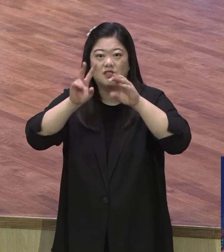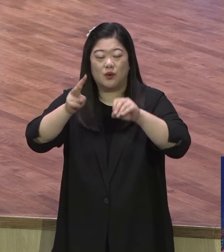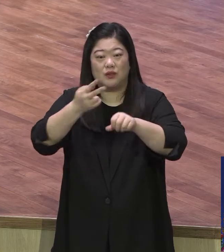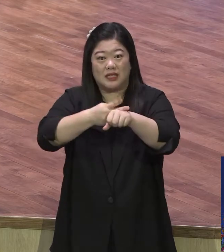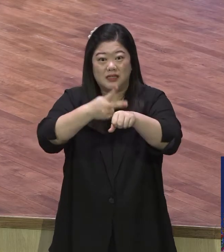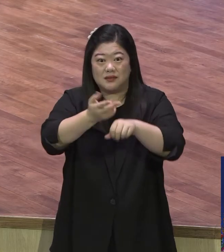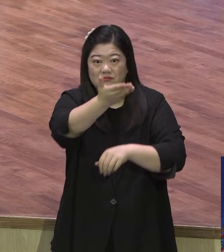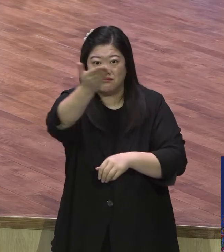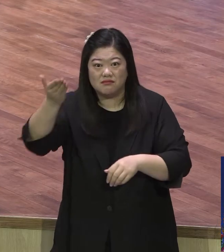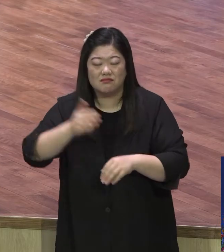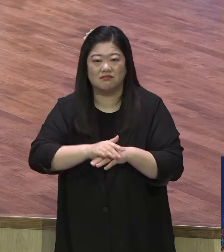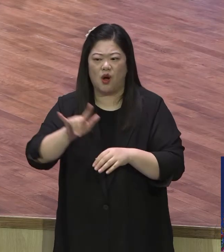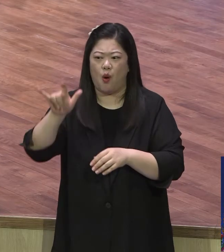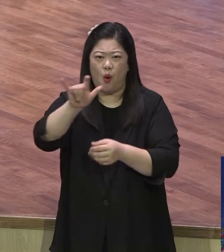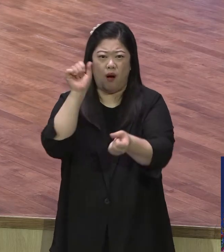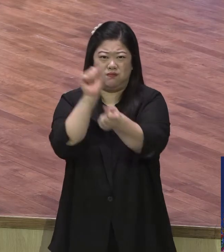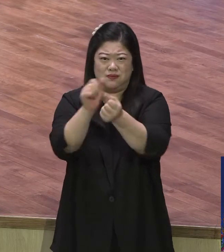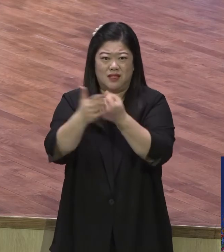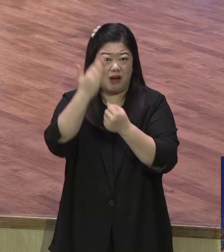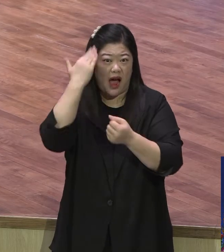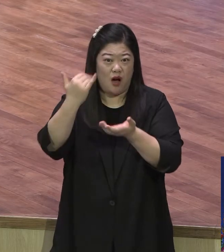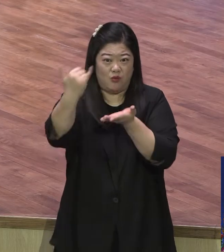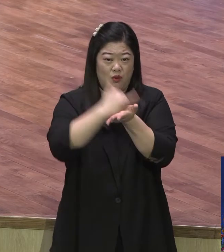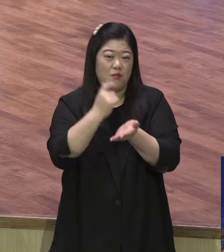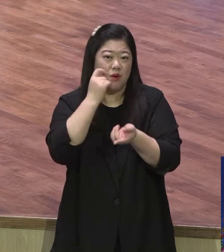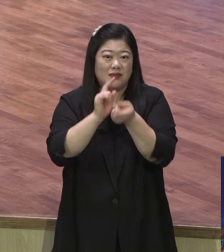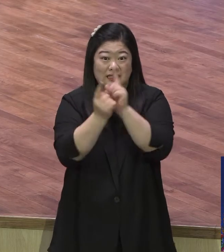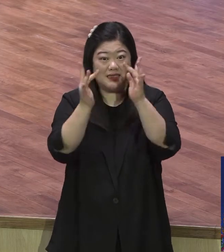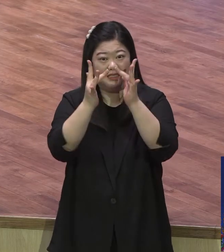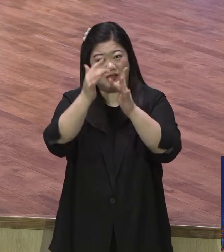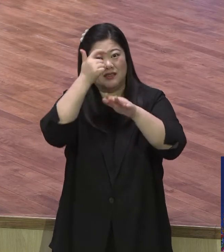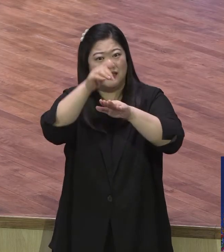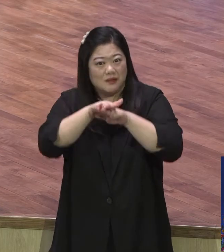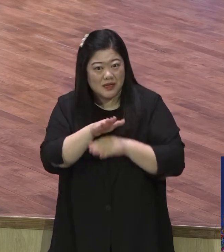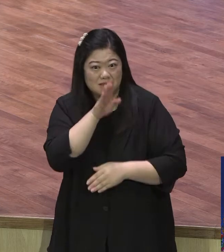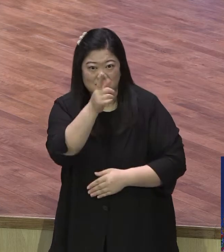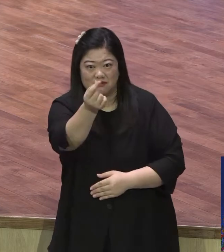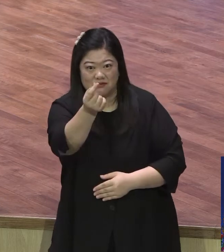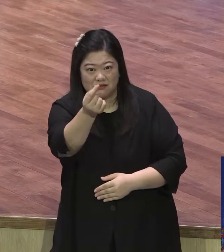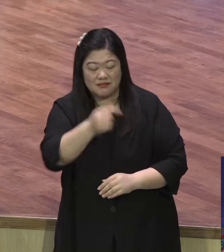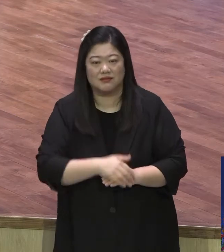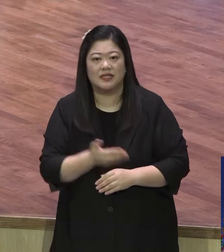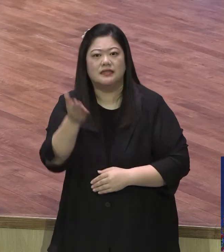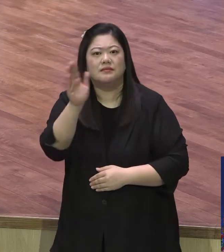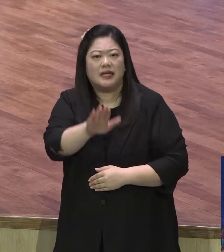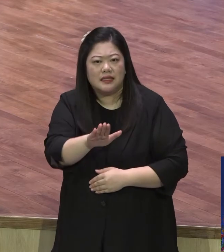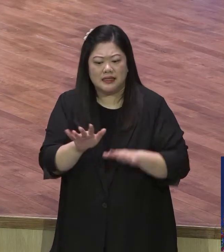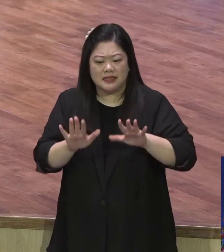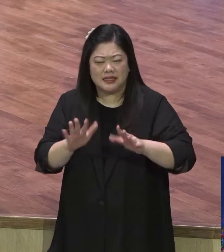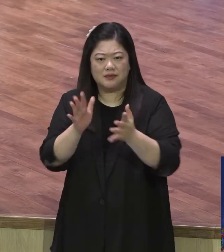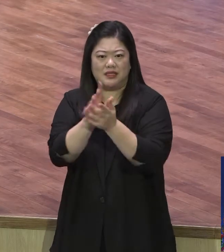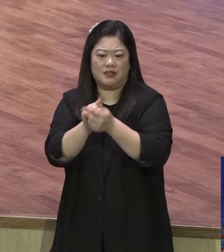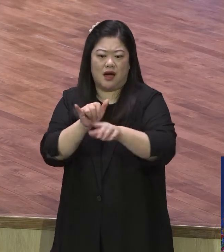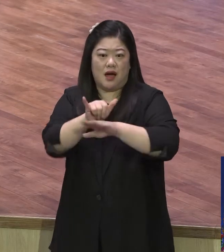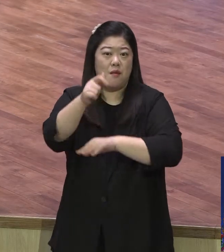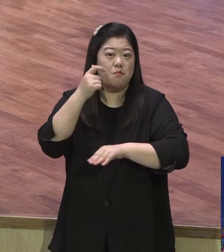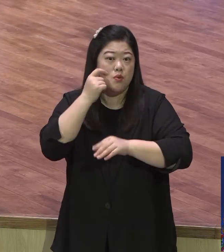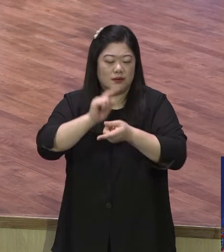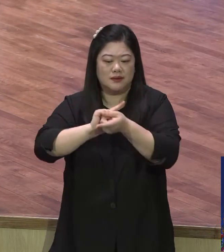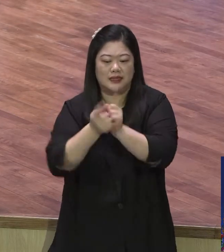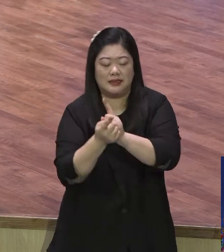사회에게도 많은 제약이 따르고 있습니다 그러나 우리가 이 시간을 제대로 활용해야 돼요 행동이 제약된